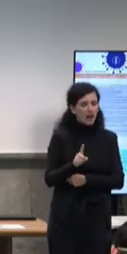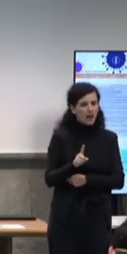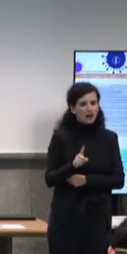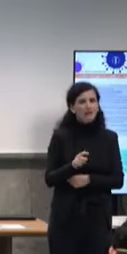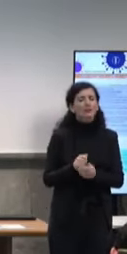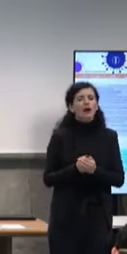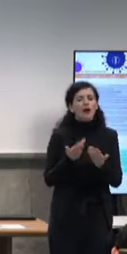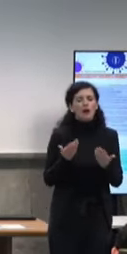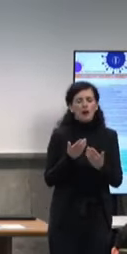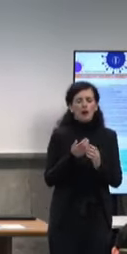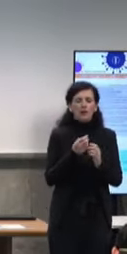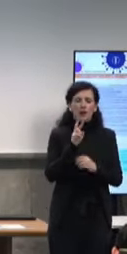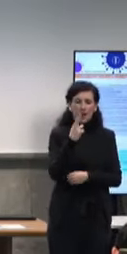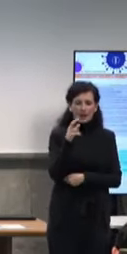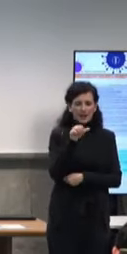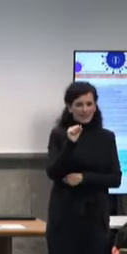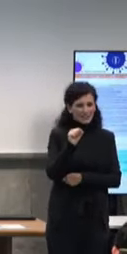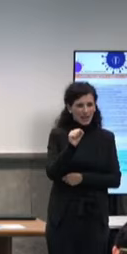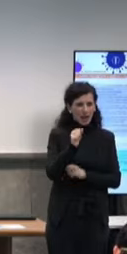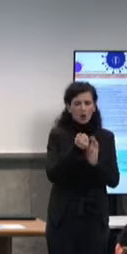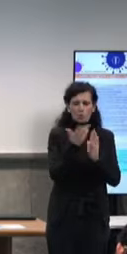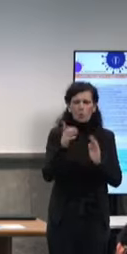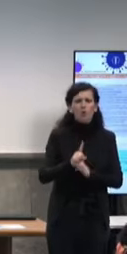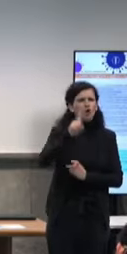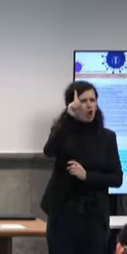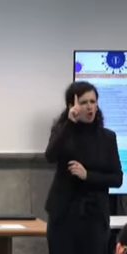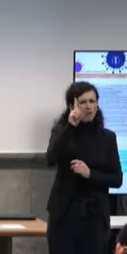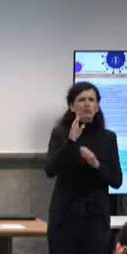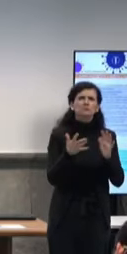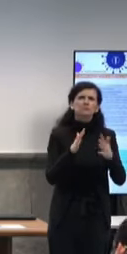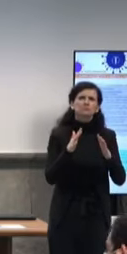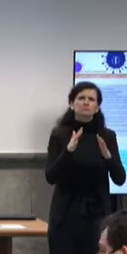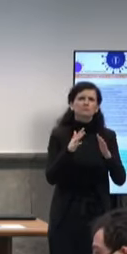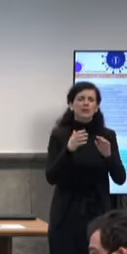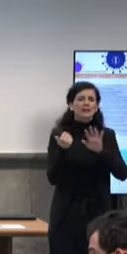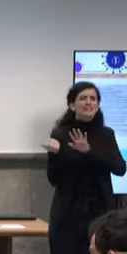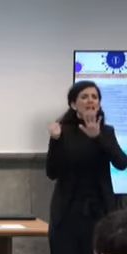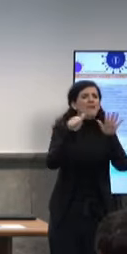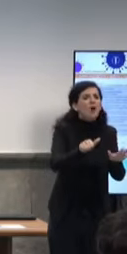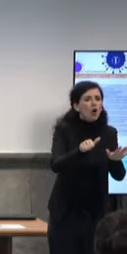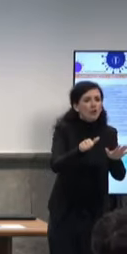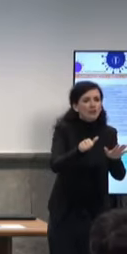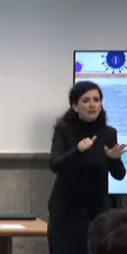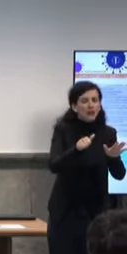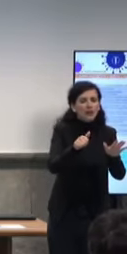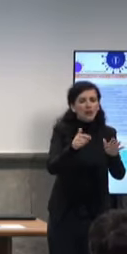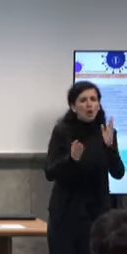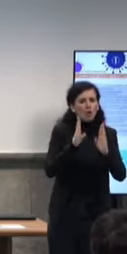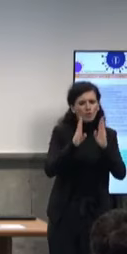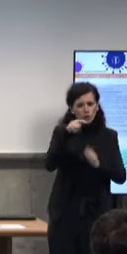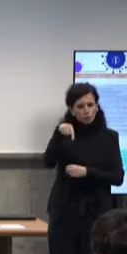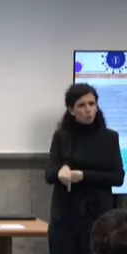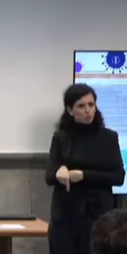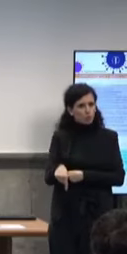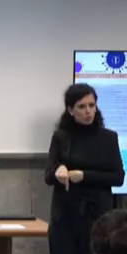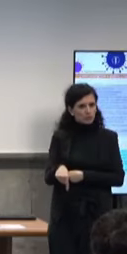il numero di rsa te abbiamo al nord circa per esempio sei volte quello che abbiamo al sud quindi